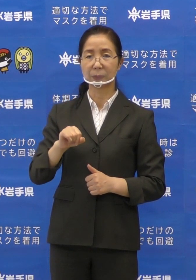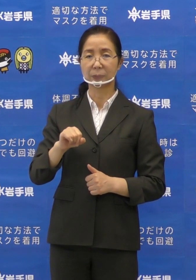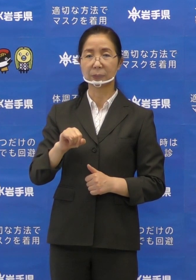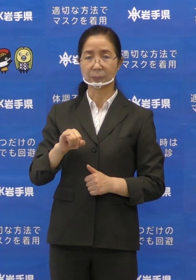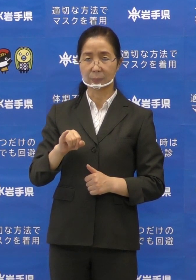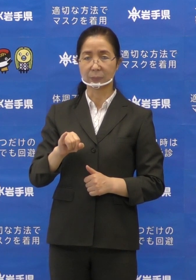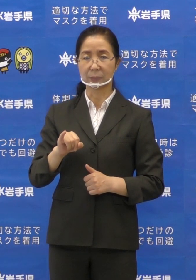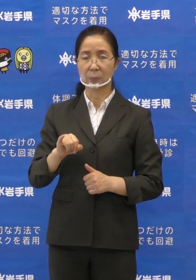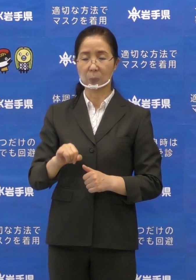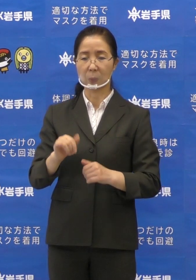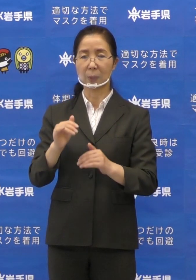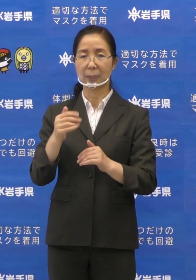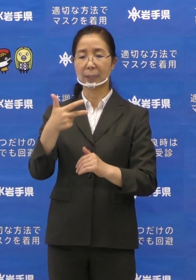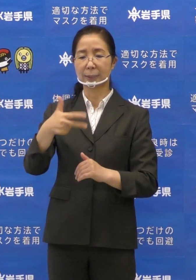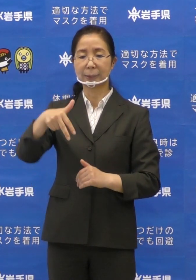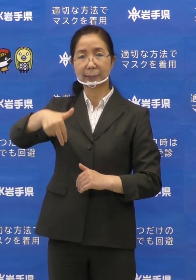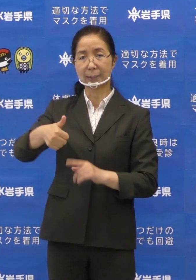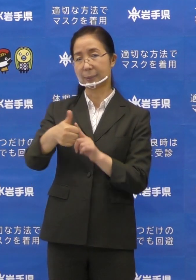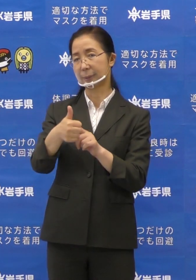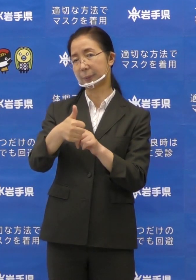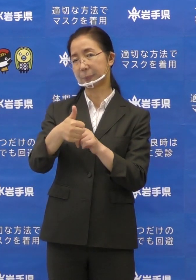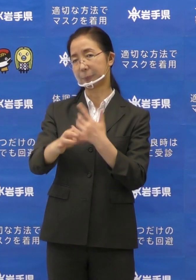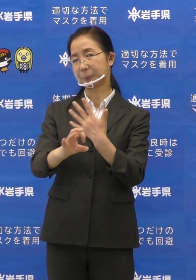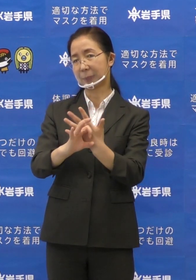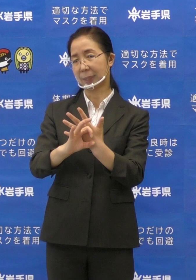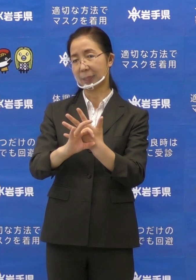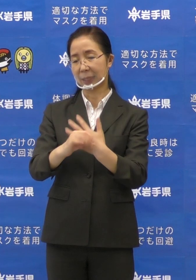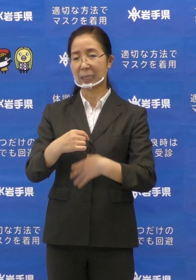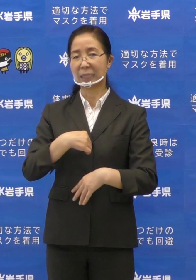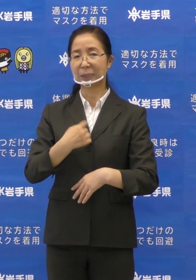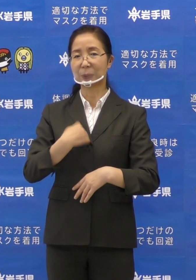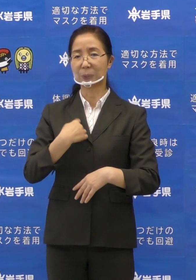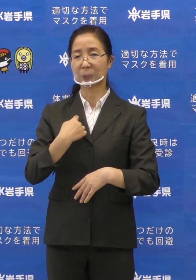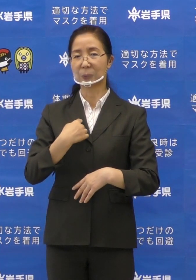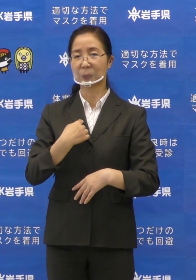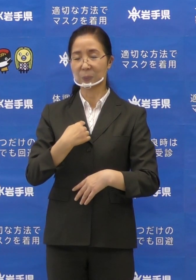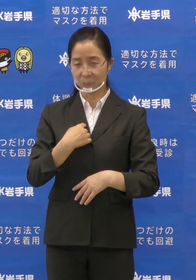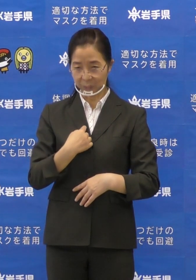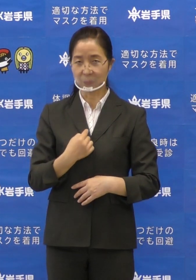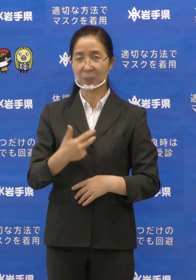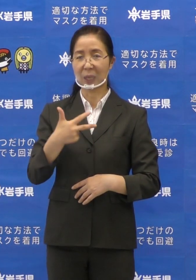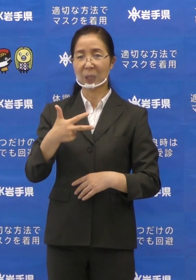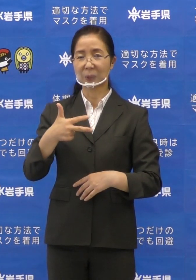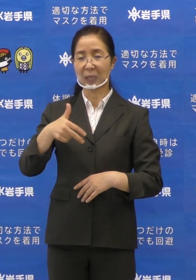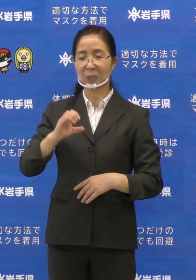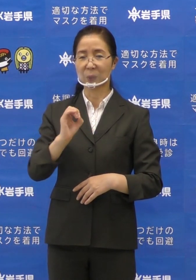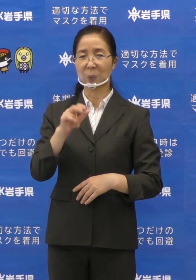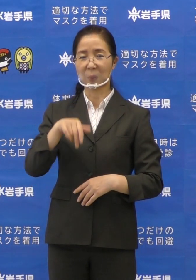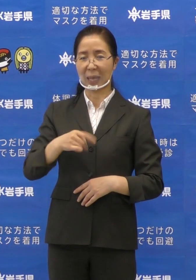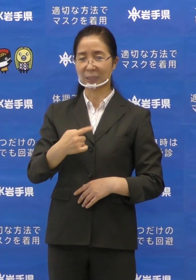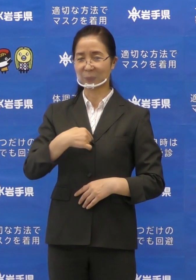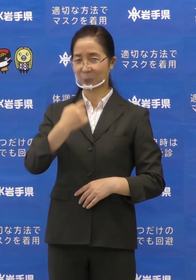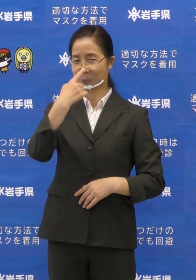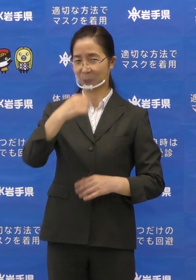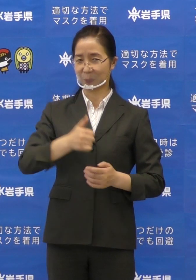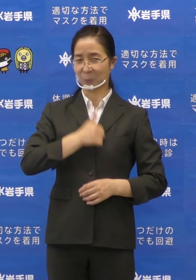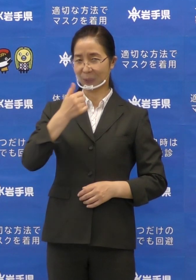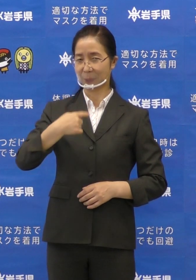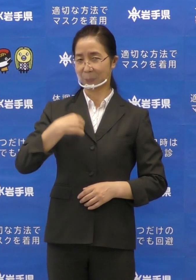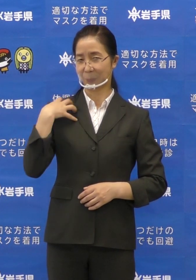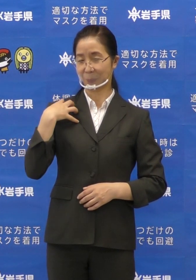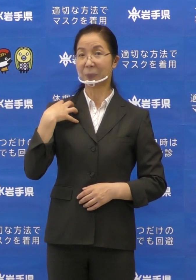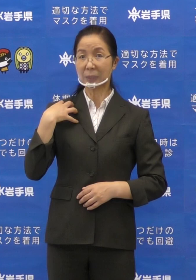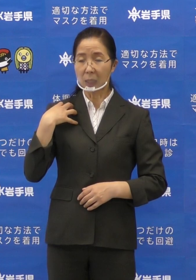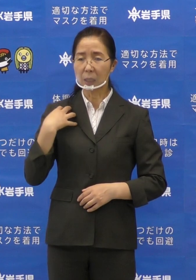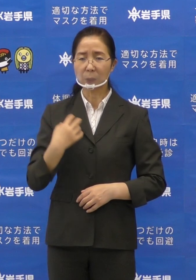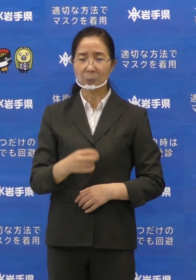を、ルークスカイウォーカーに例えられているということでよろしいんですか。 はい、その通りです。 その カイロ